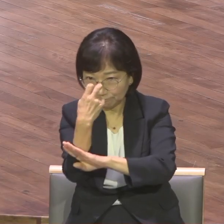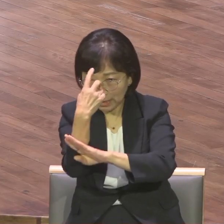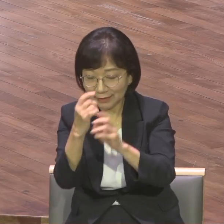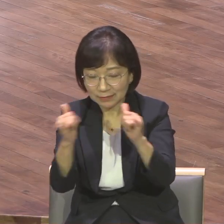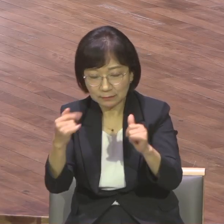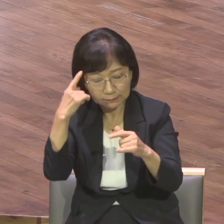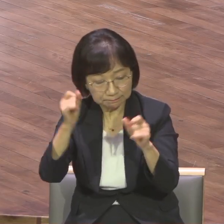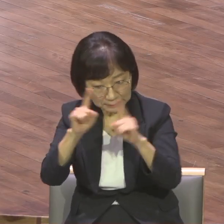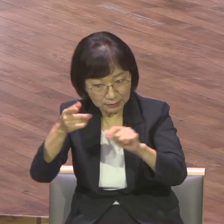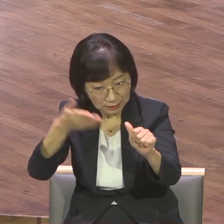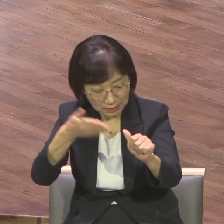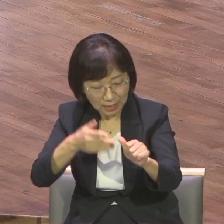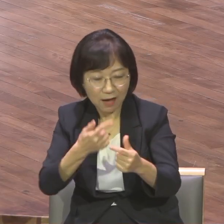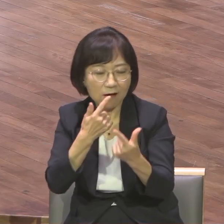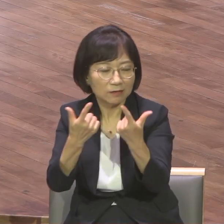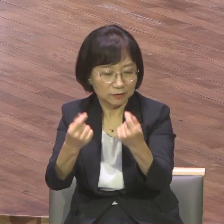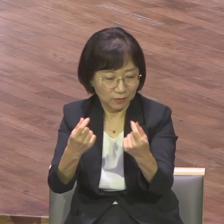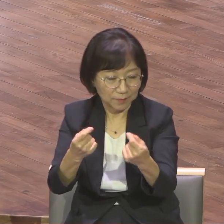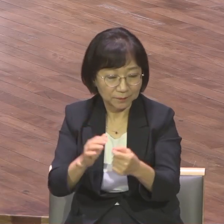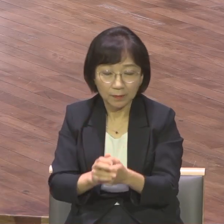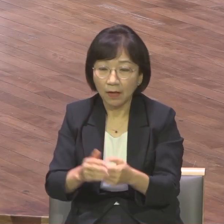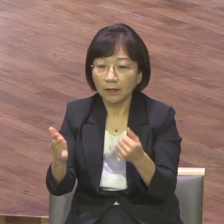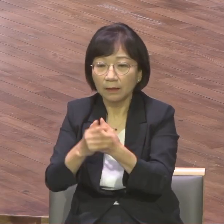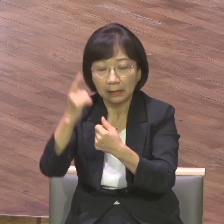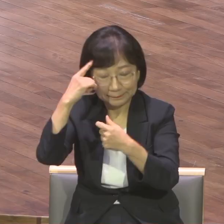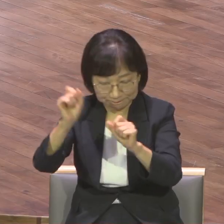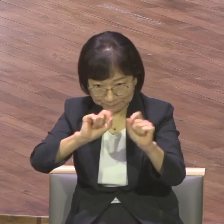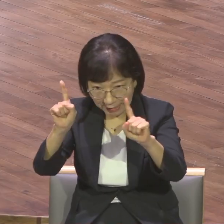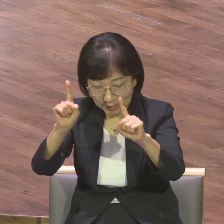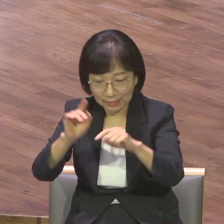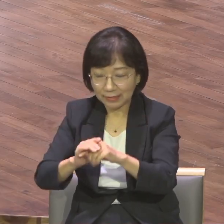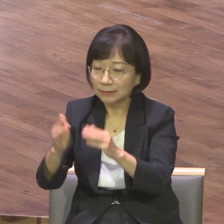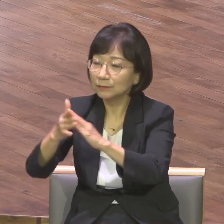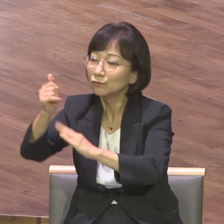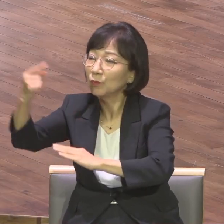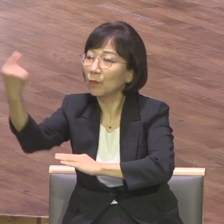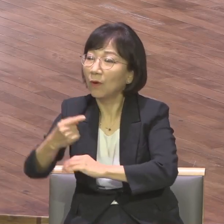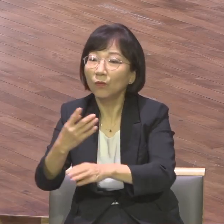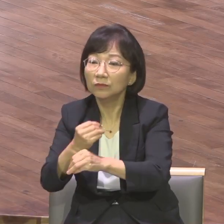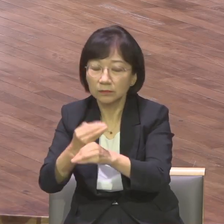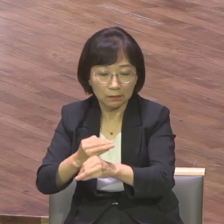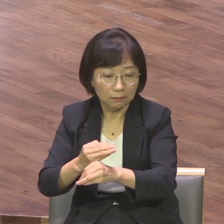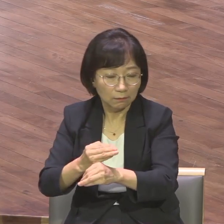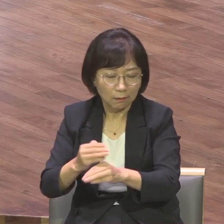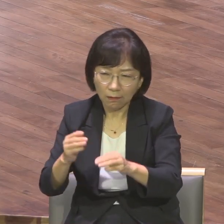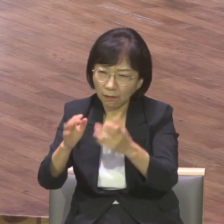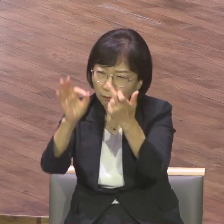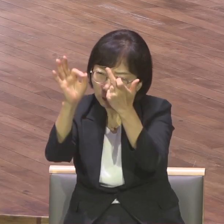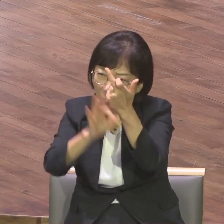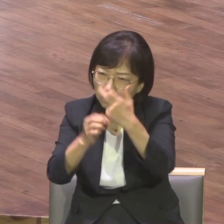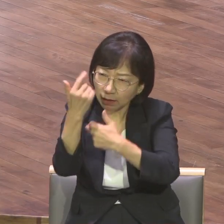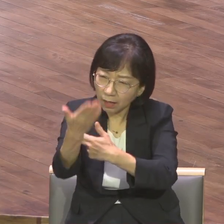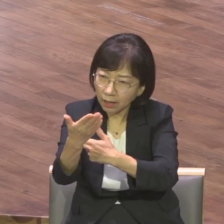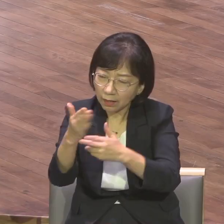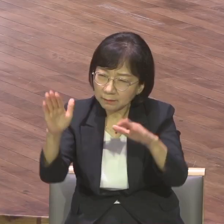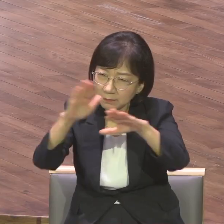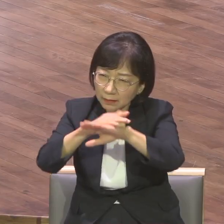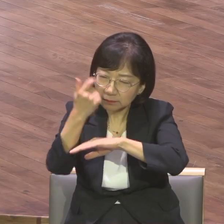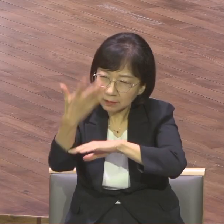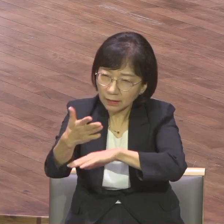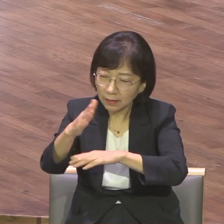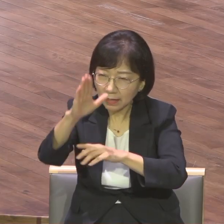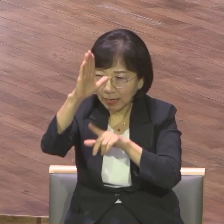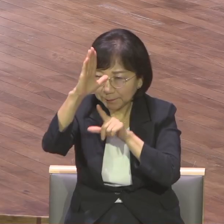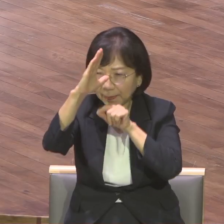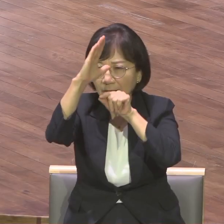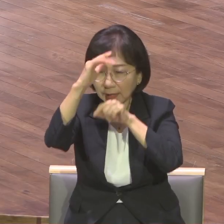문지기에게 깨어있으라 명한과 같으니 그러므로 깨어있으라. 집주인이 언제 오는지 혹 저물 때 읽는지 밤중 읽는지